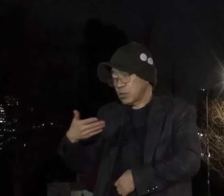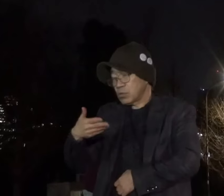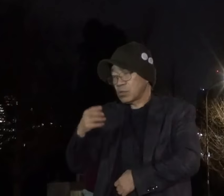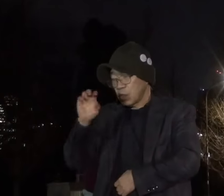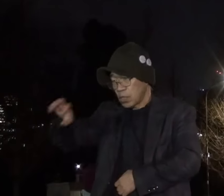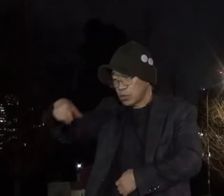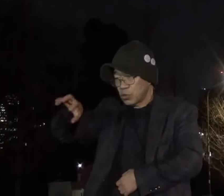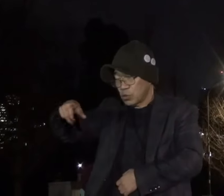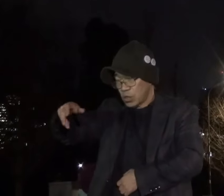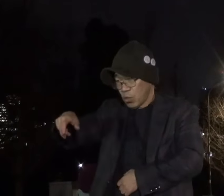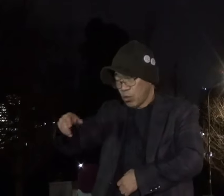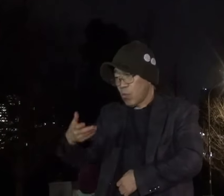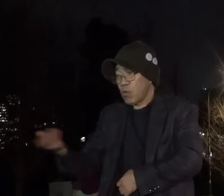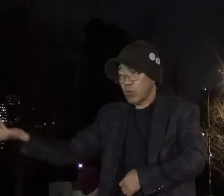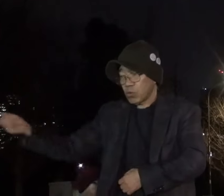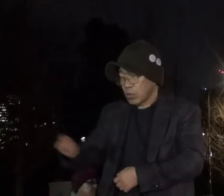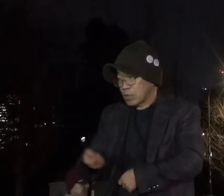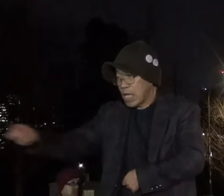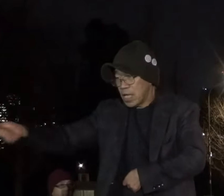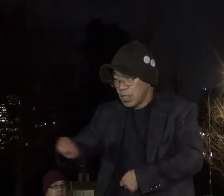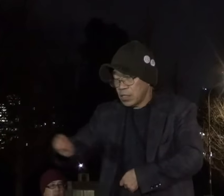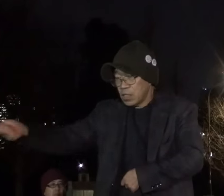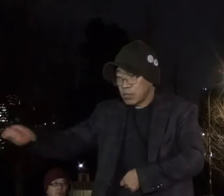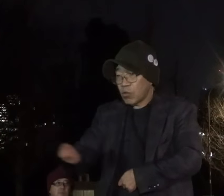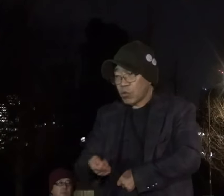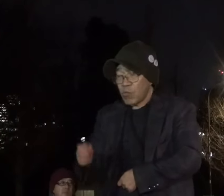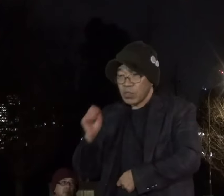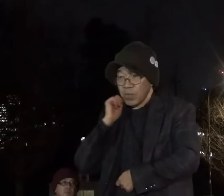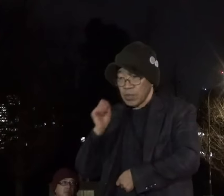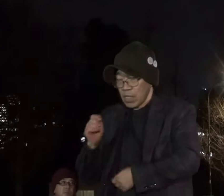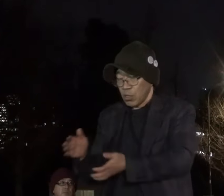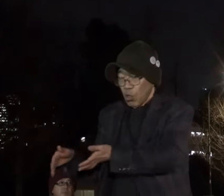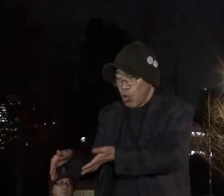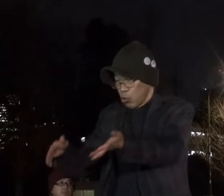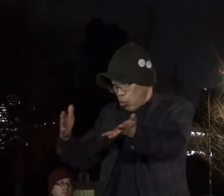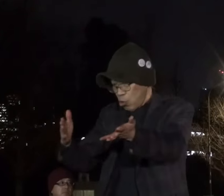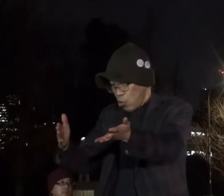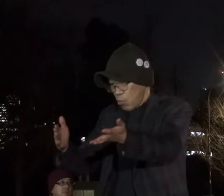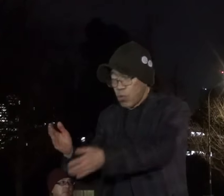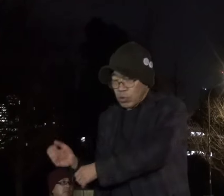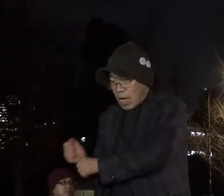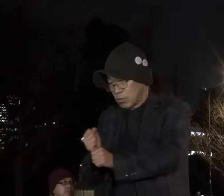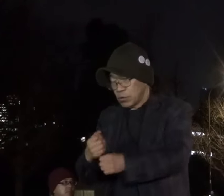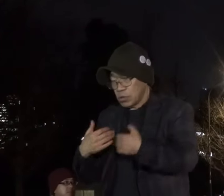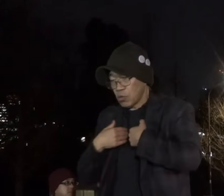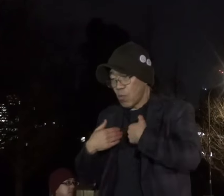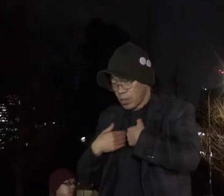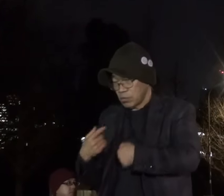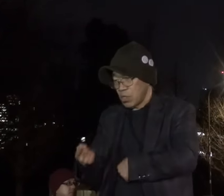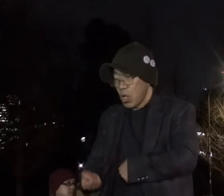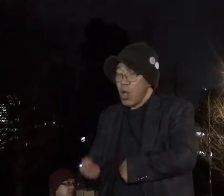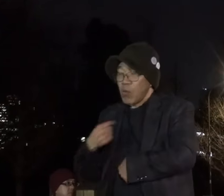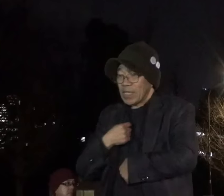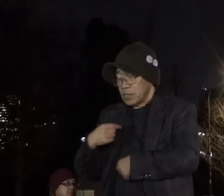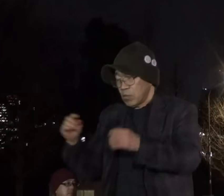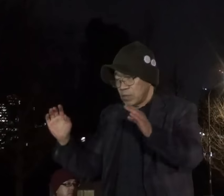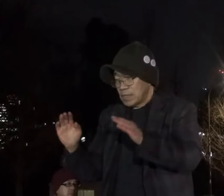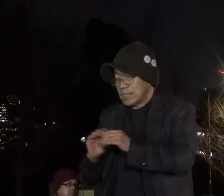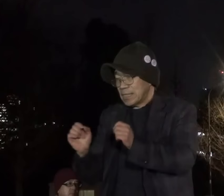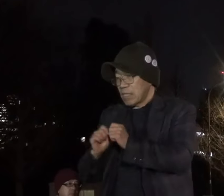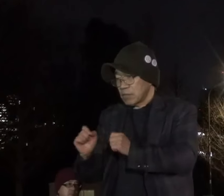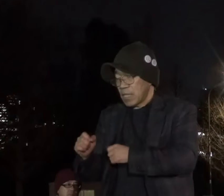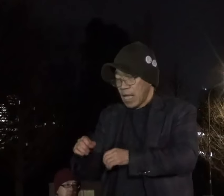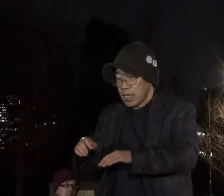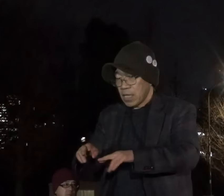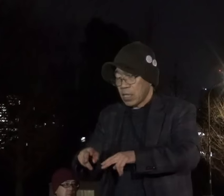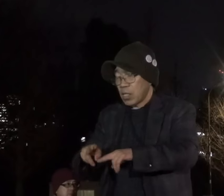道路も崩れているので、根本的には道路から直す必要があります。また私たちの自宅周辺の田んぼは荒れ放題